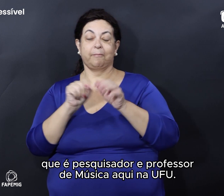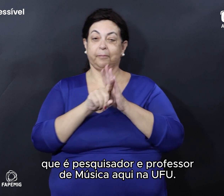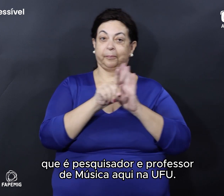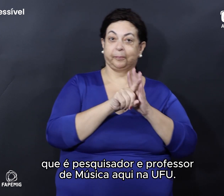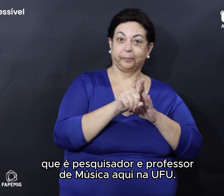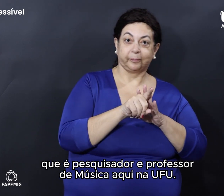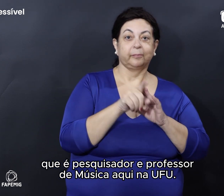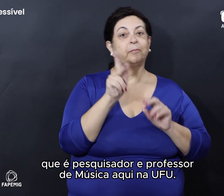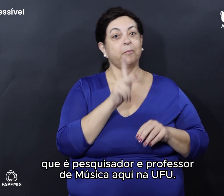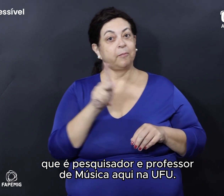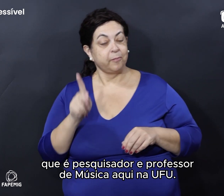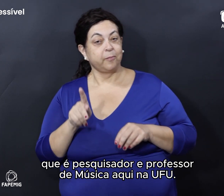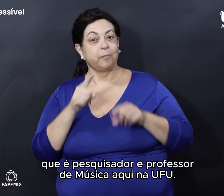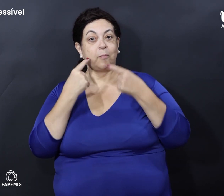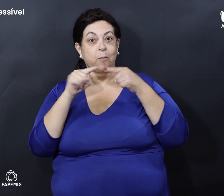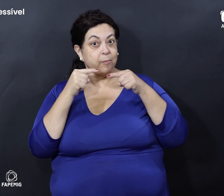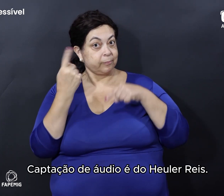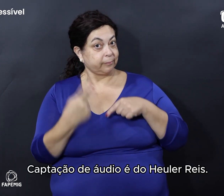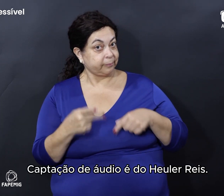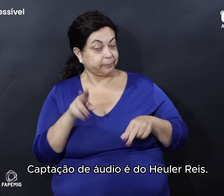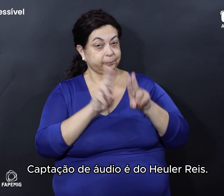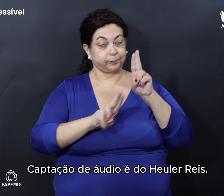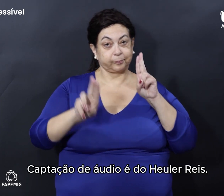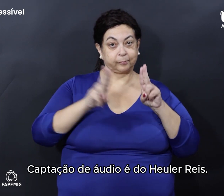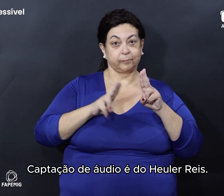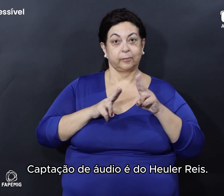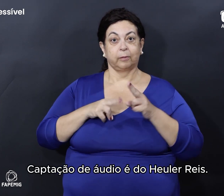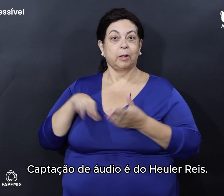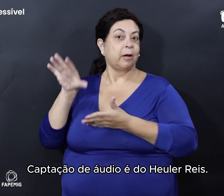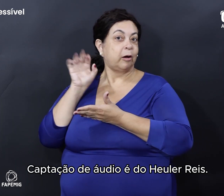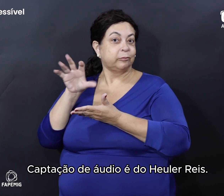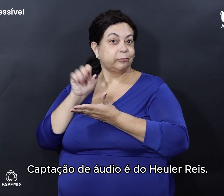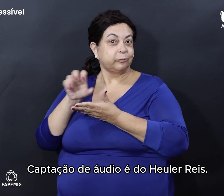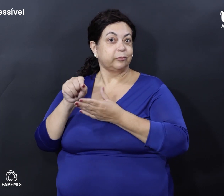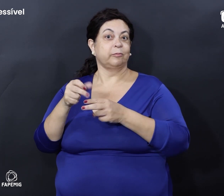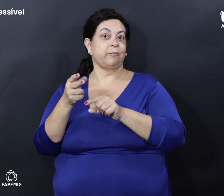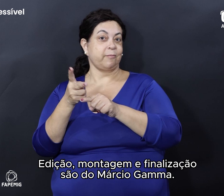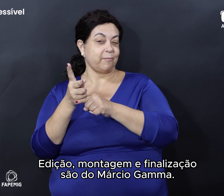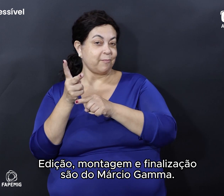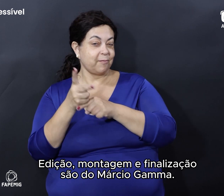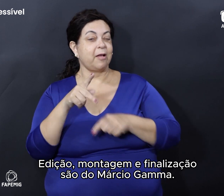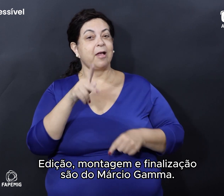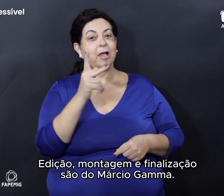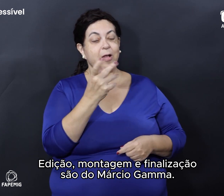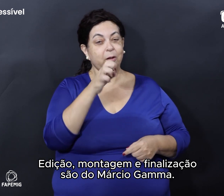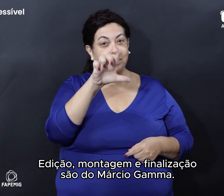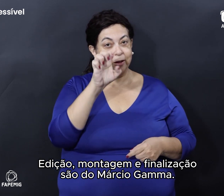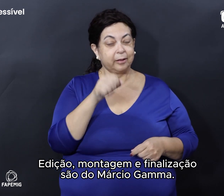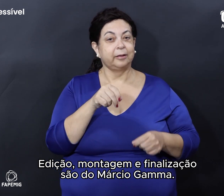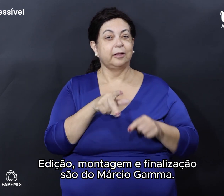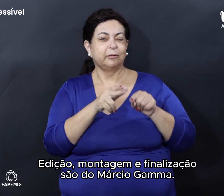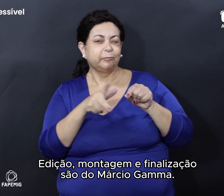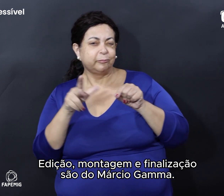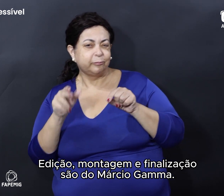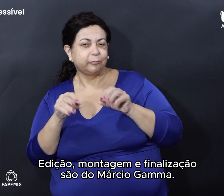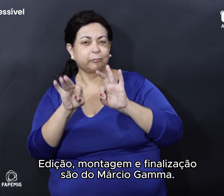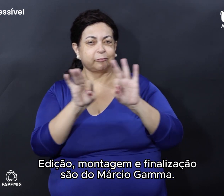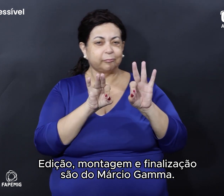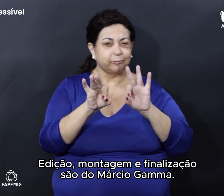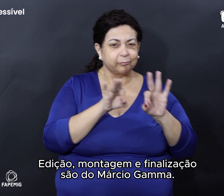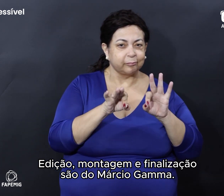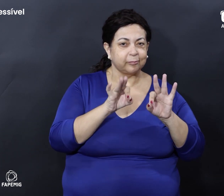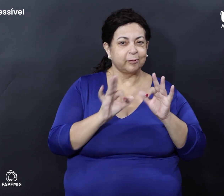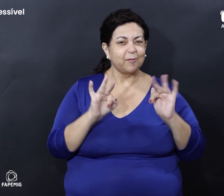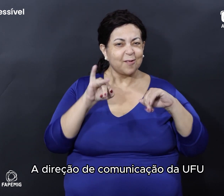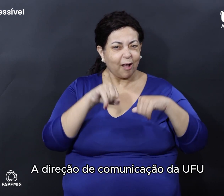pesquisador e professor de música aqui na UFO. Captação de áudio é do Euler Reis. Edição, montagem e finalização são do